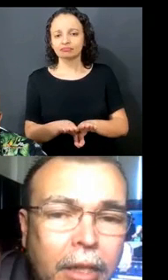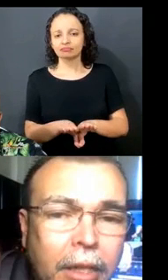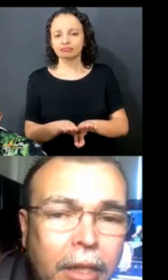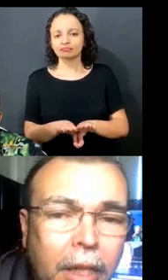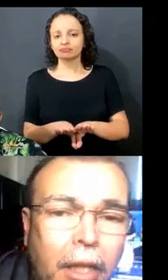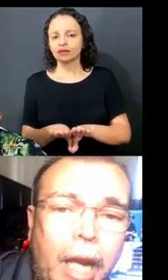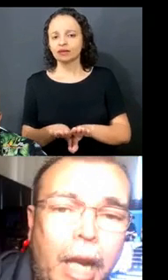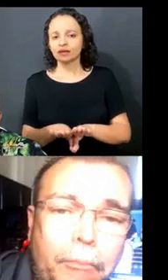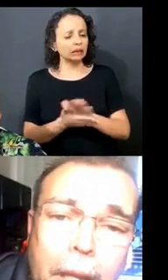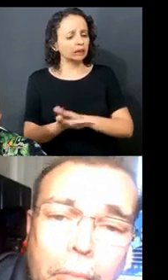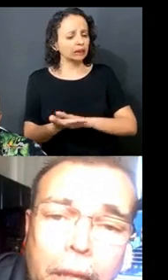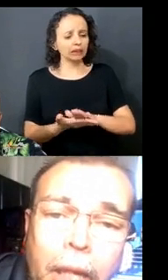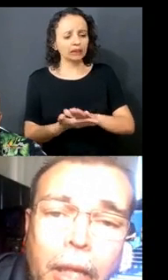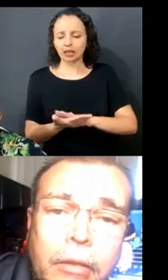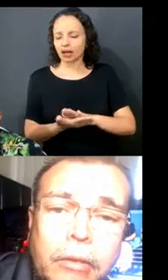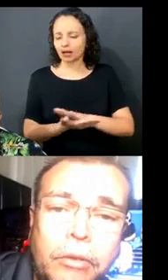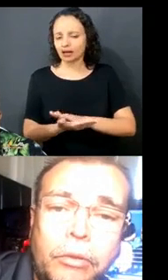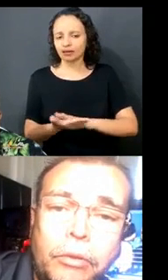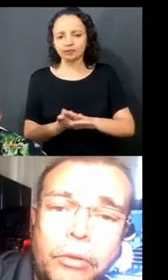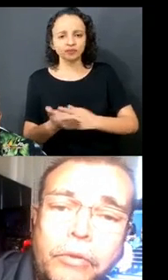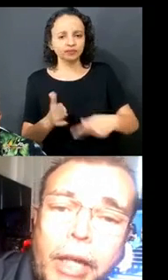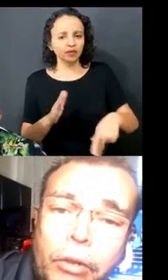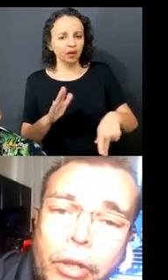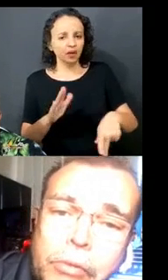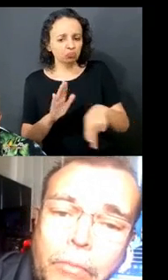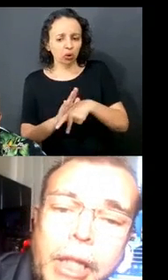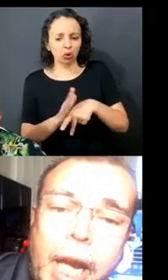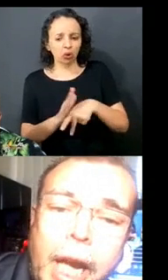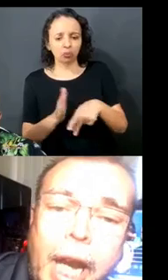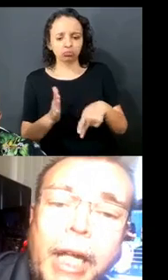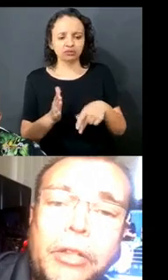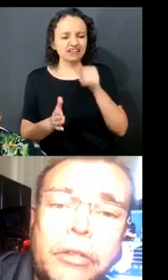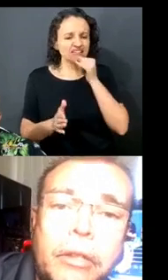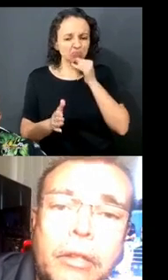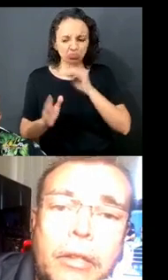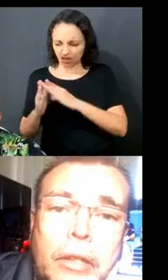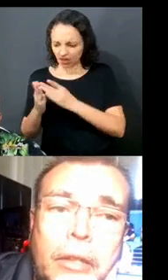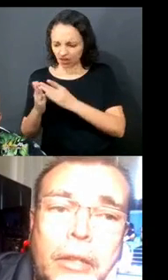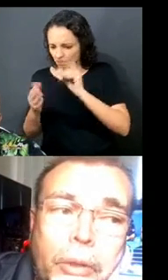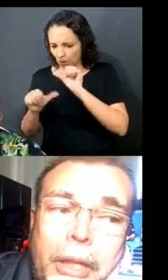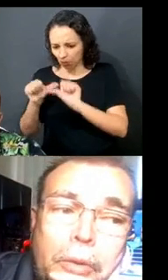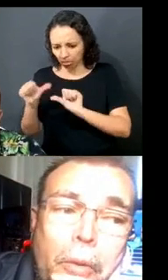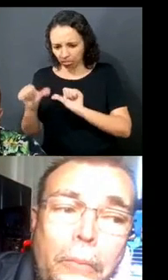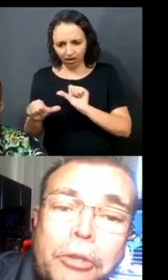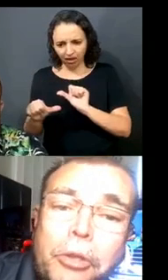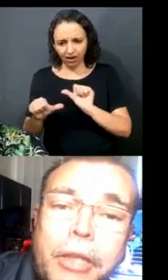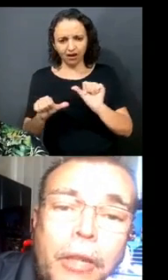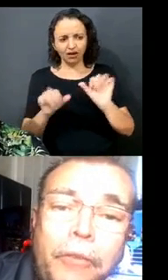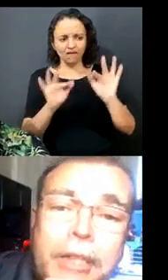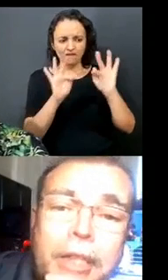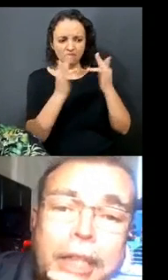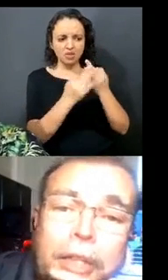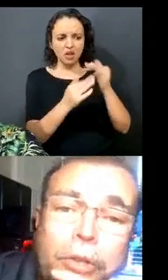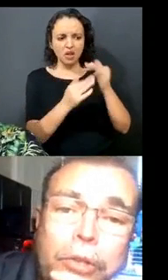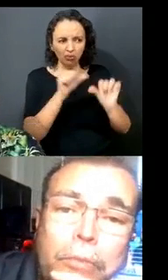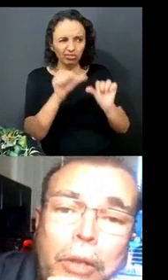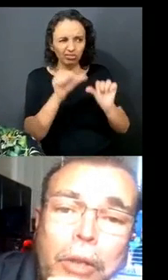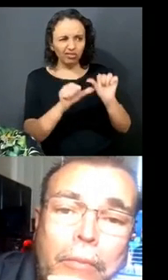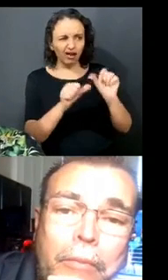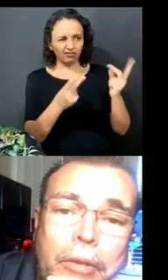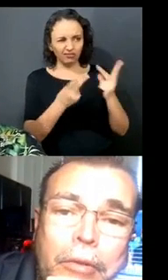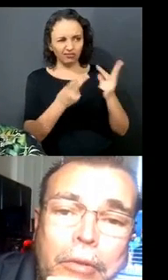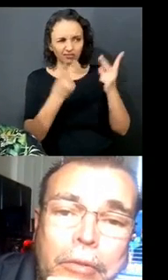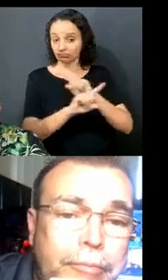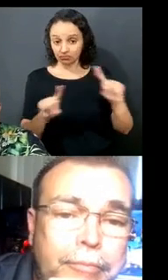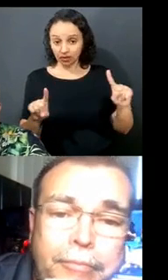nada a Bíblia, os valores familiares. Porque um pastor tendo que fazer 6 cultos, meu